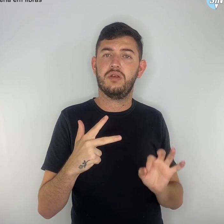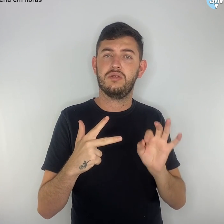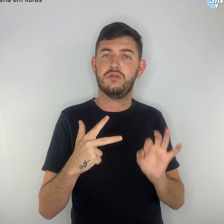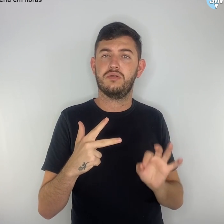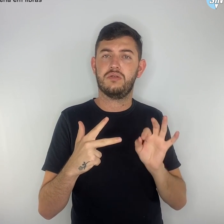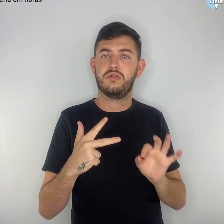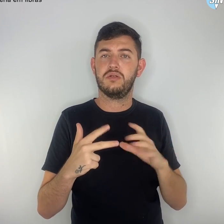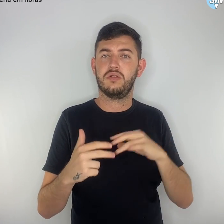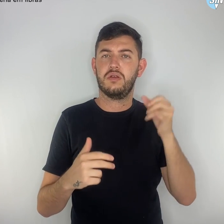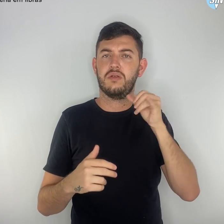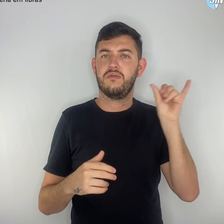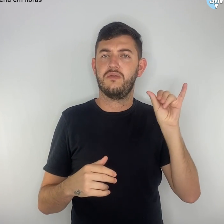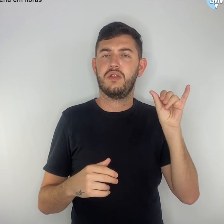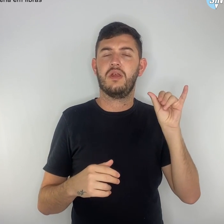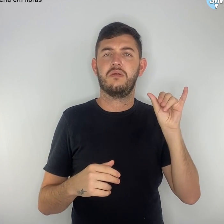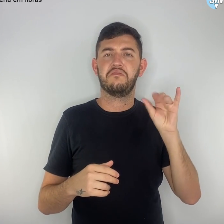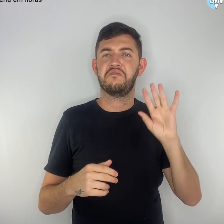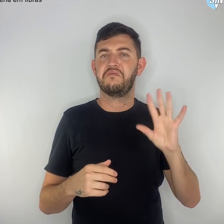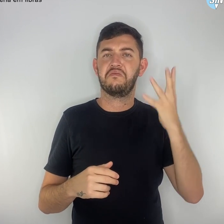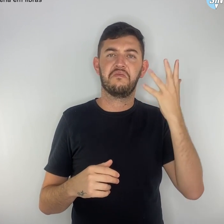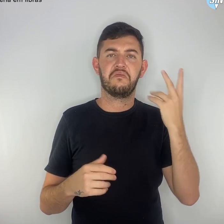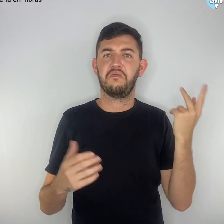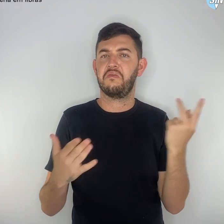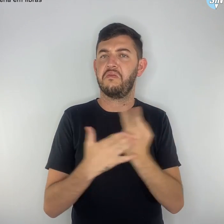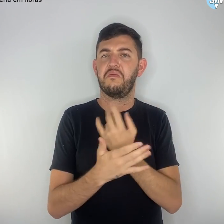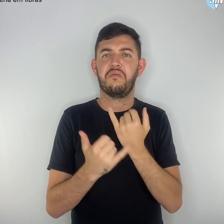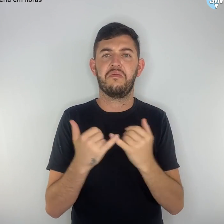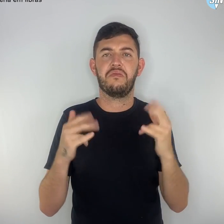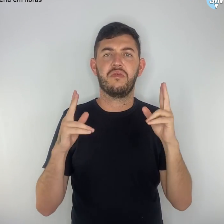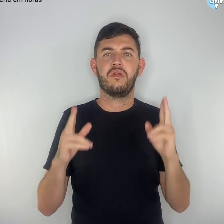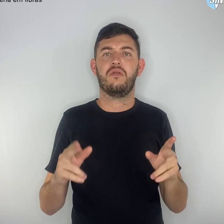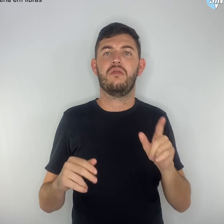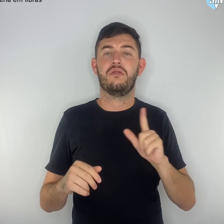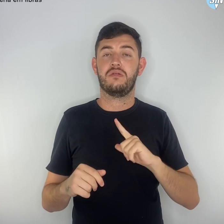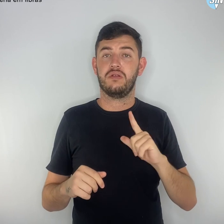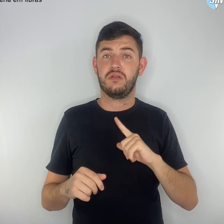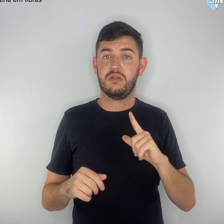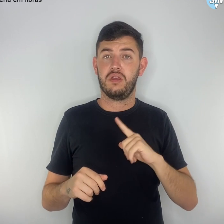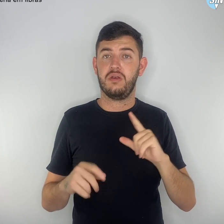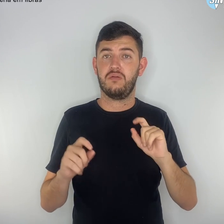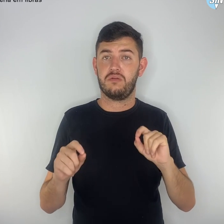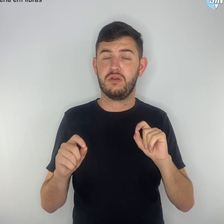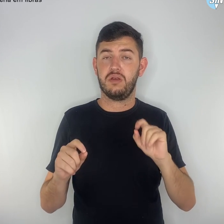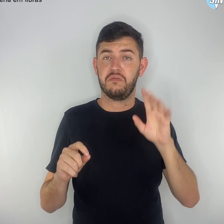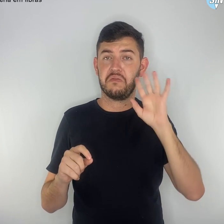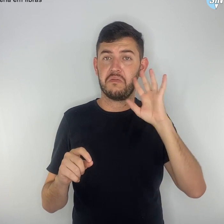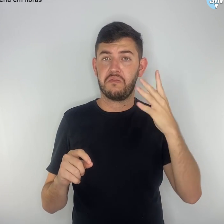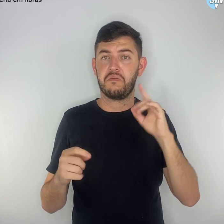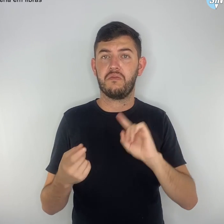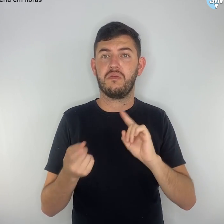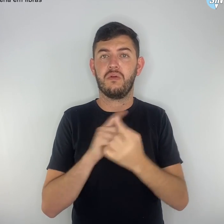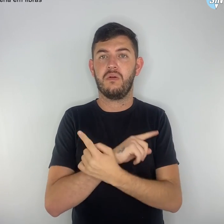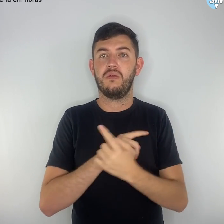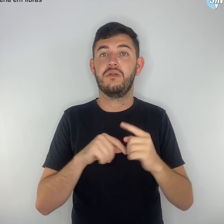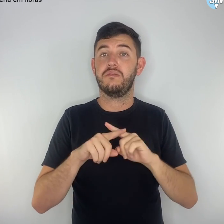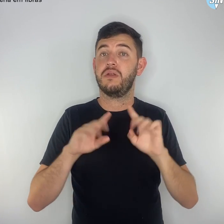evitar que situações semelhantes tenham desfechos opostos. Também está presente